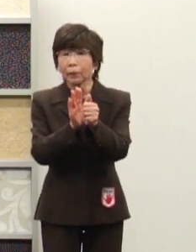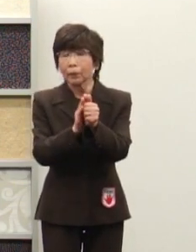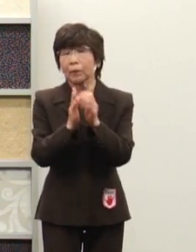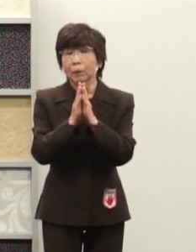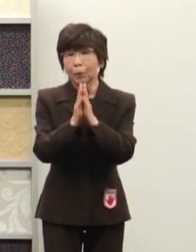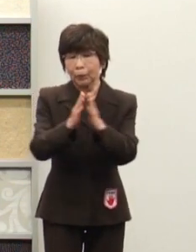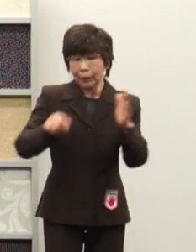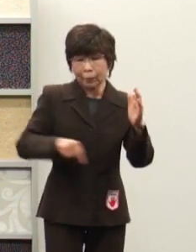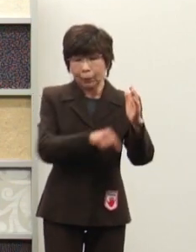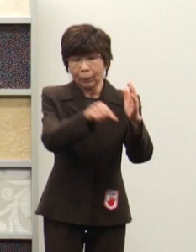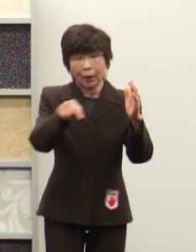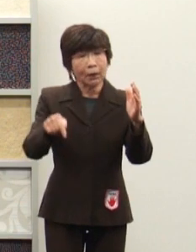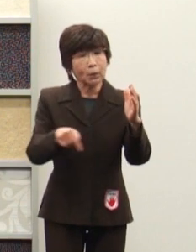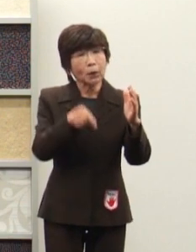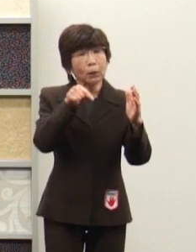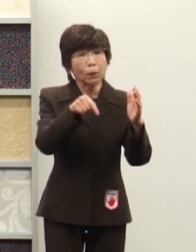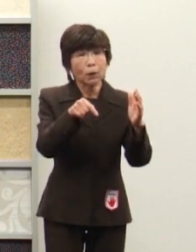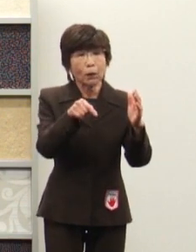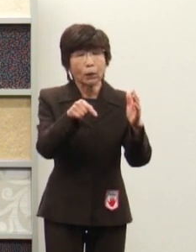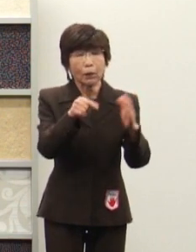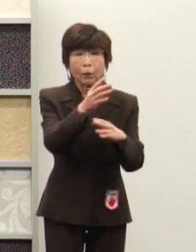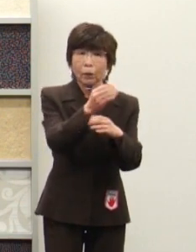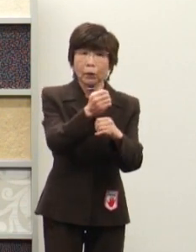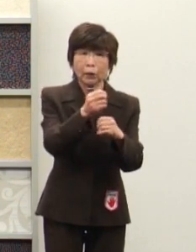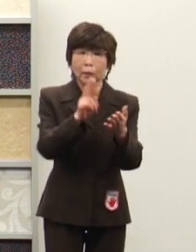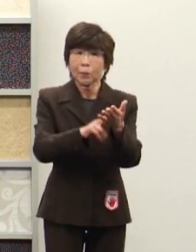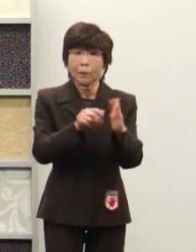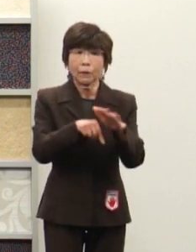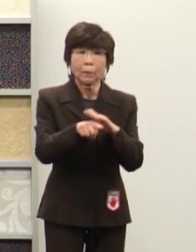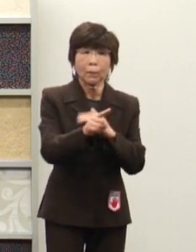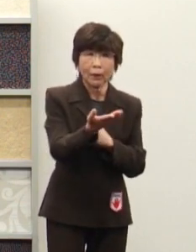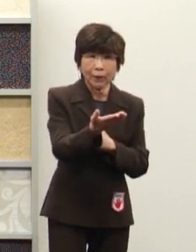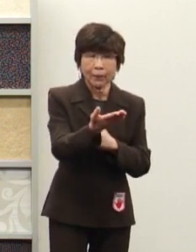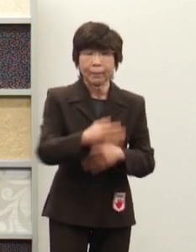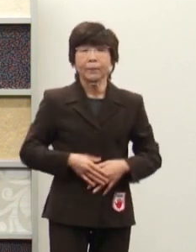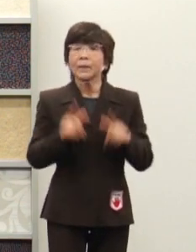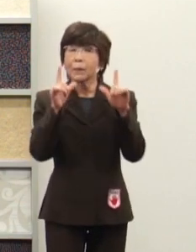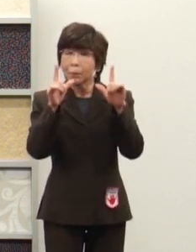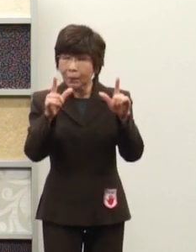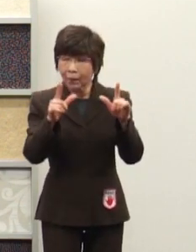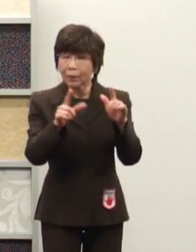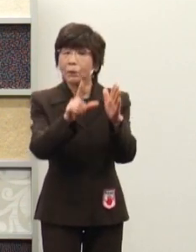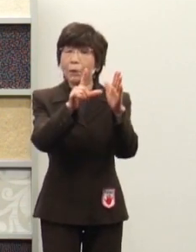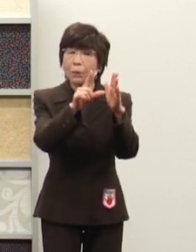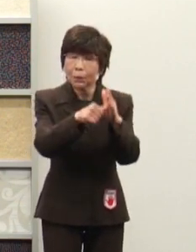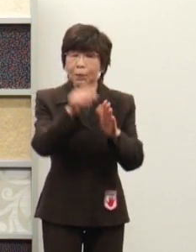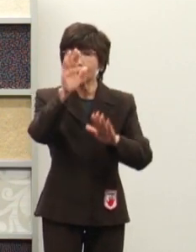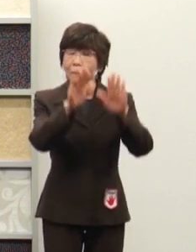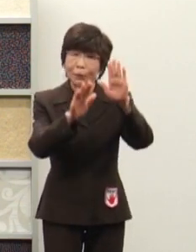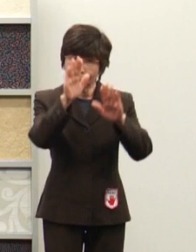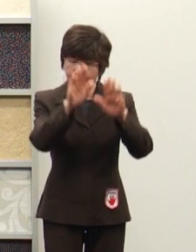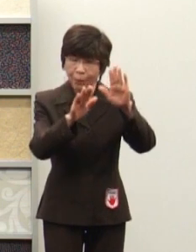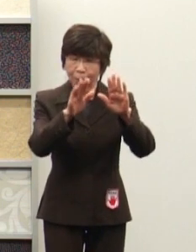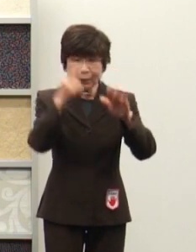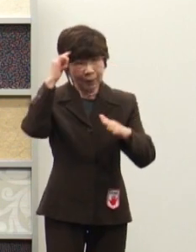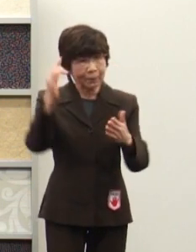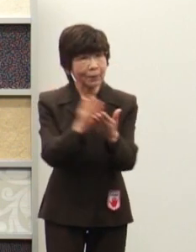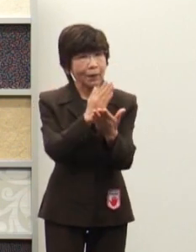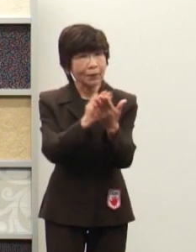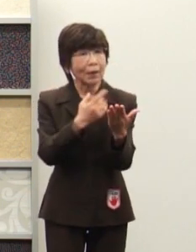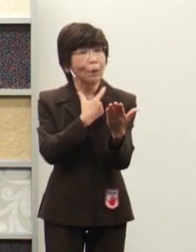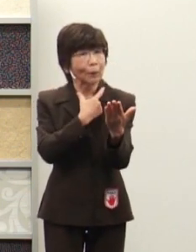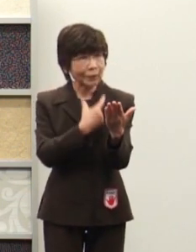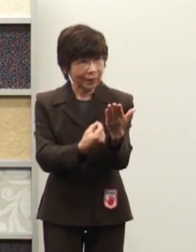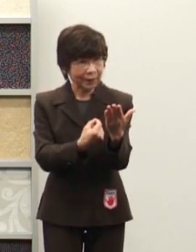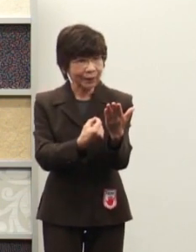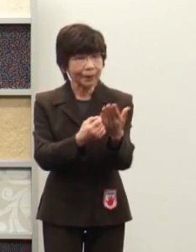てはどのようにご検討されますでしょうか。 その時の感染状況を踏まえて考えたいと思います。 なるほど。じゃあ現時点ではちょっとまだなと思うということです